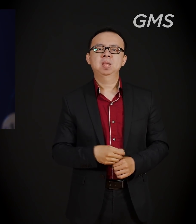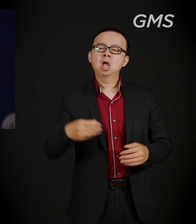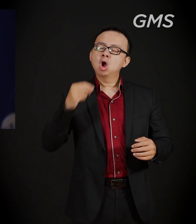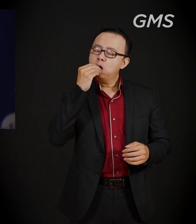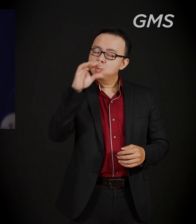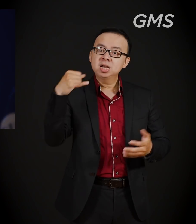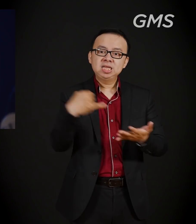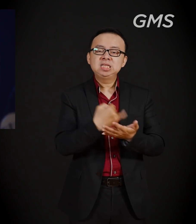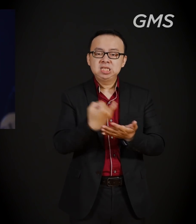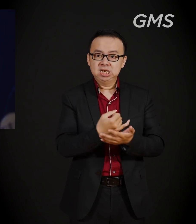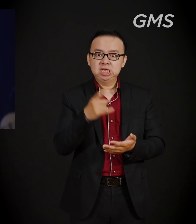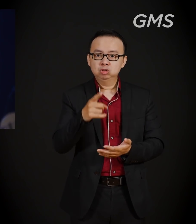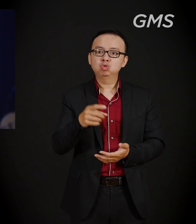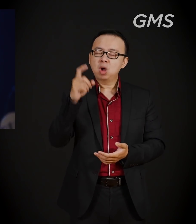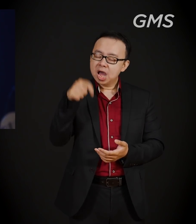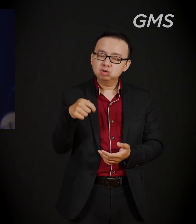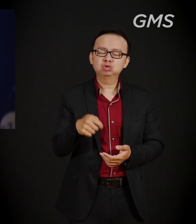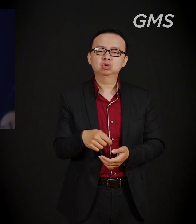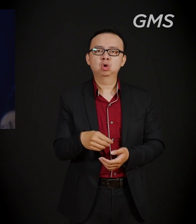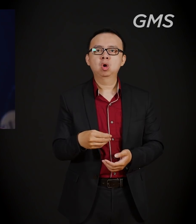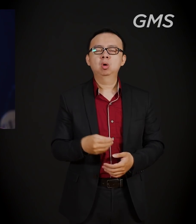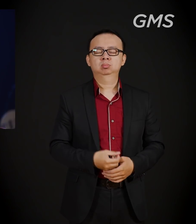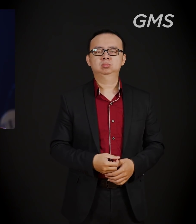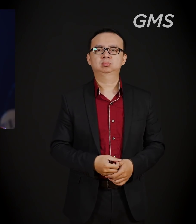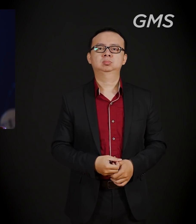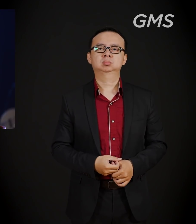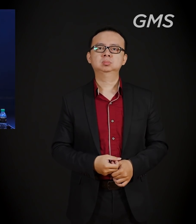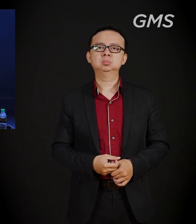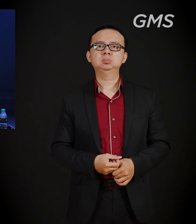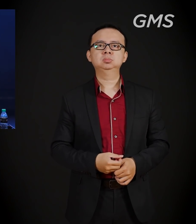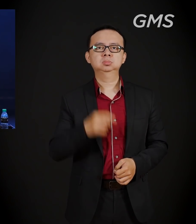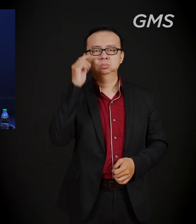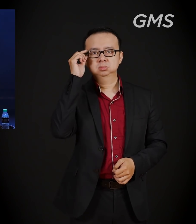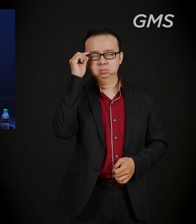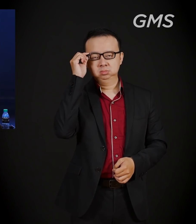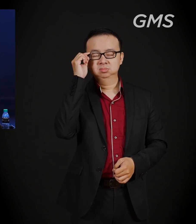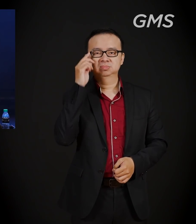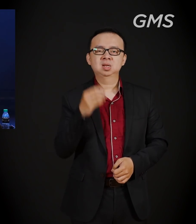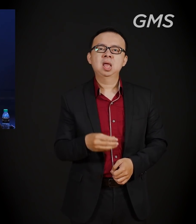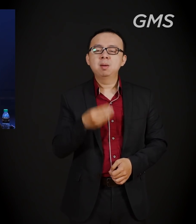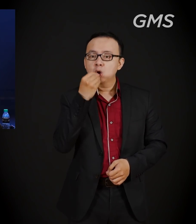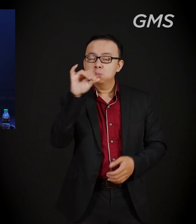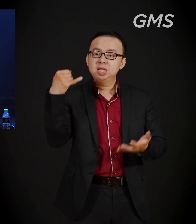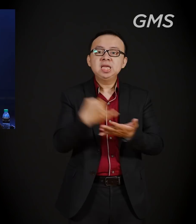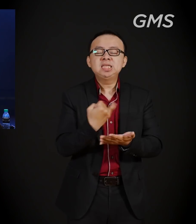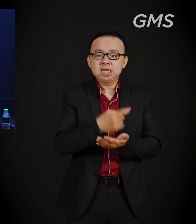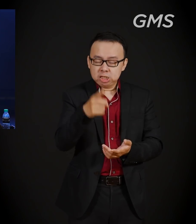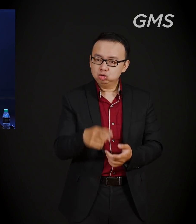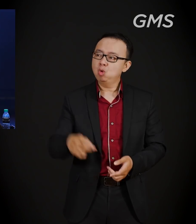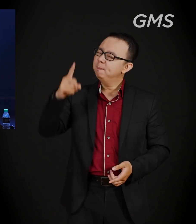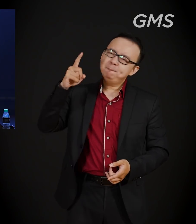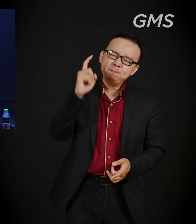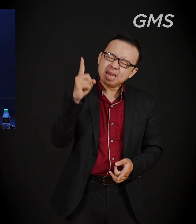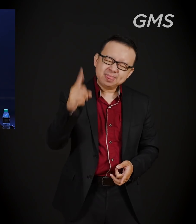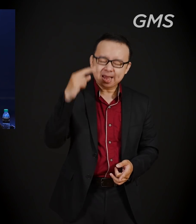Pekabaran Injil bukan karunia. Pekabaran Injil bukan permohonan. Pekabaran Injil bukan milik sebagian orang. Tapi pekabaran Injil adalah perintah